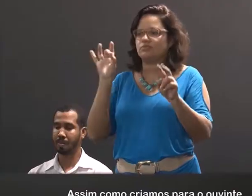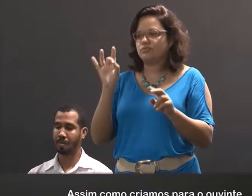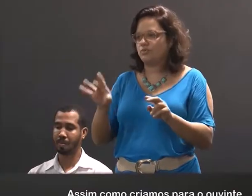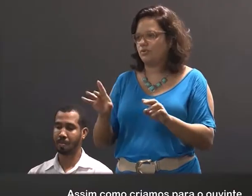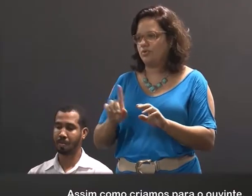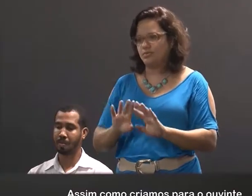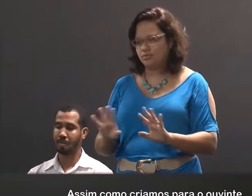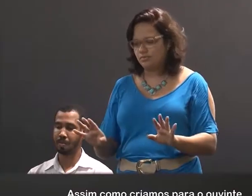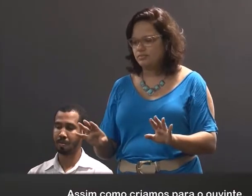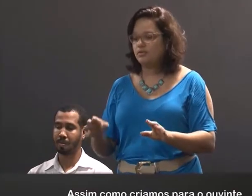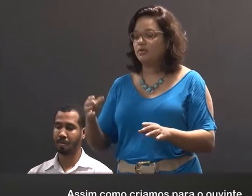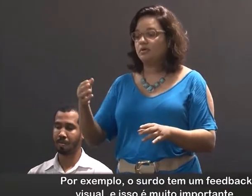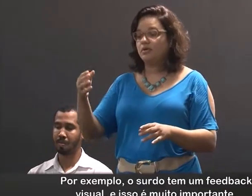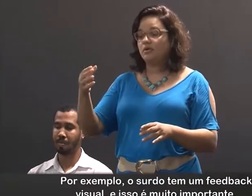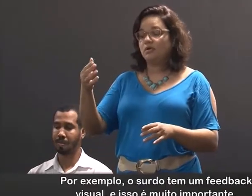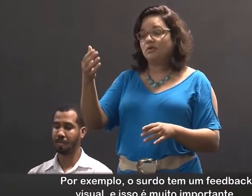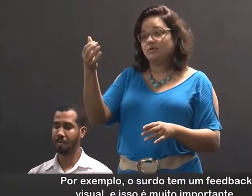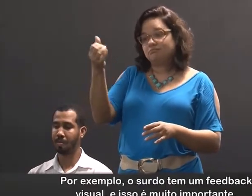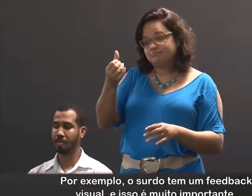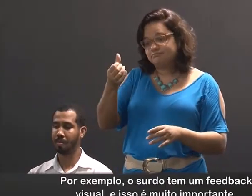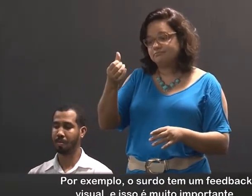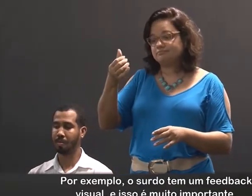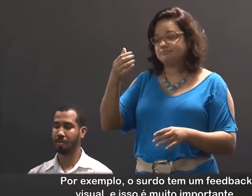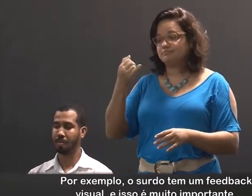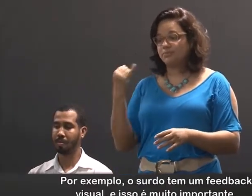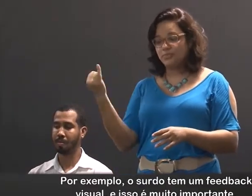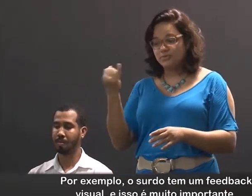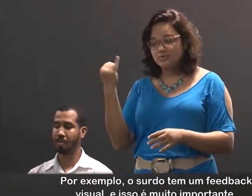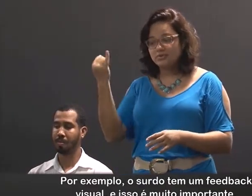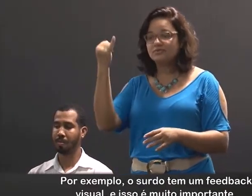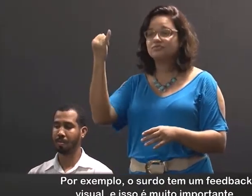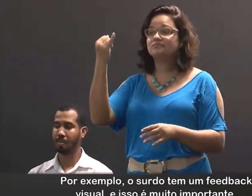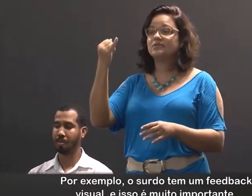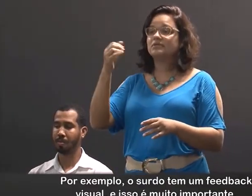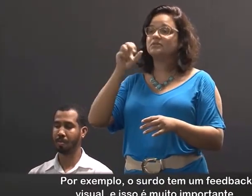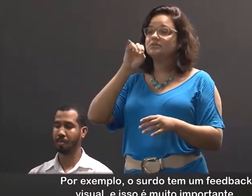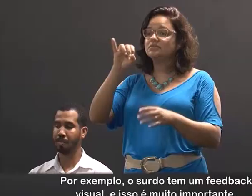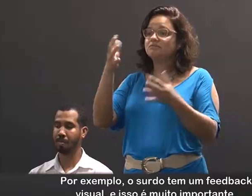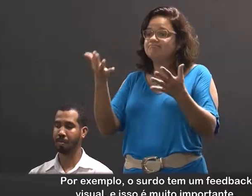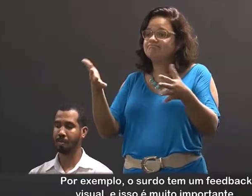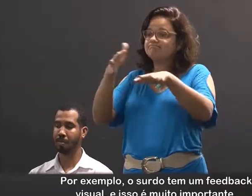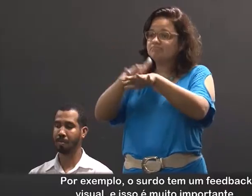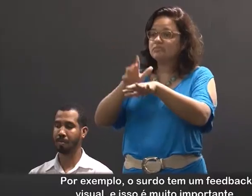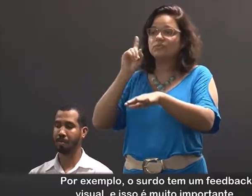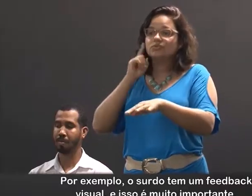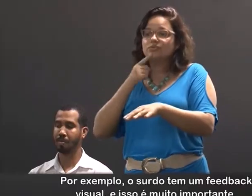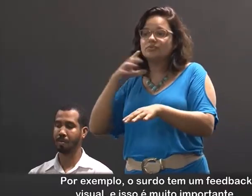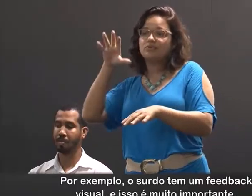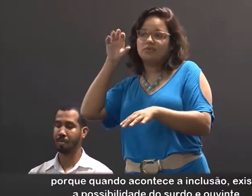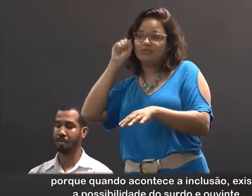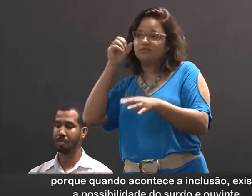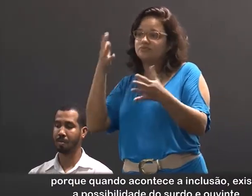para o ouvinte. Por exemplo, o surdo tem um feedback visual. Isso é muito importante, porque